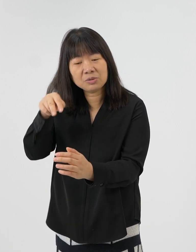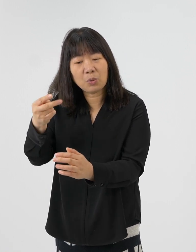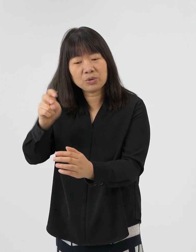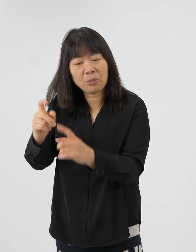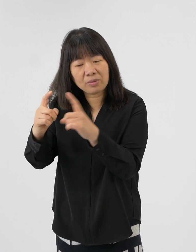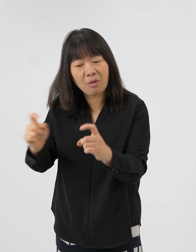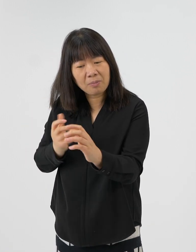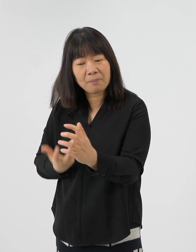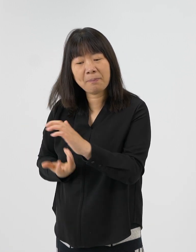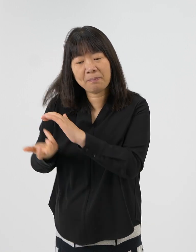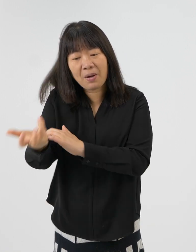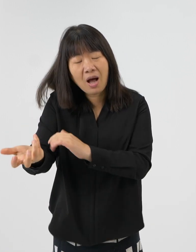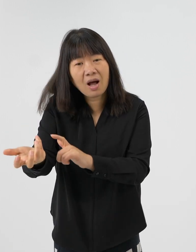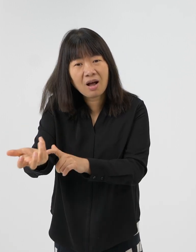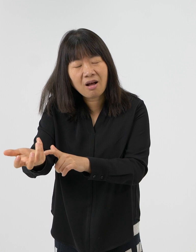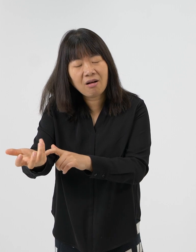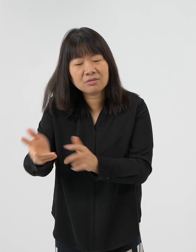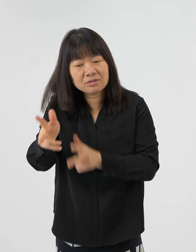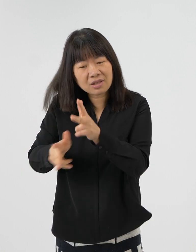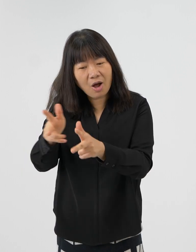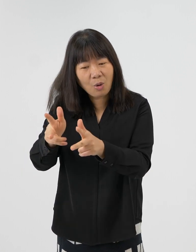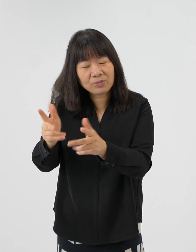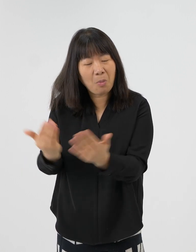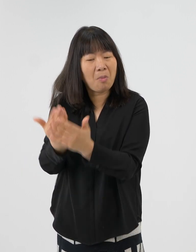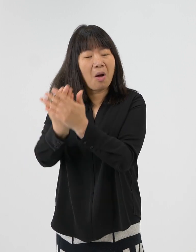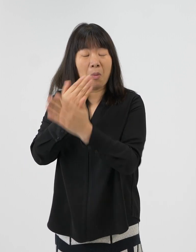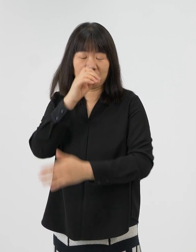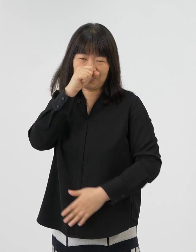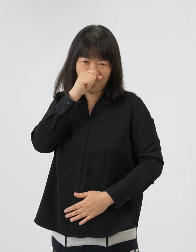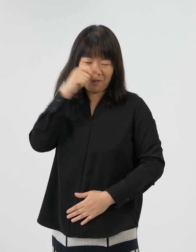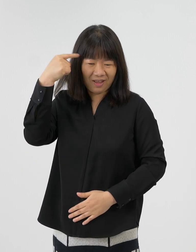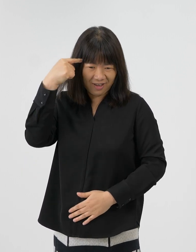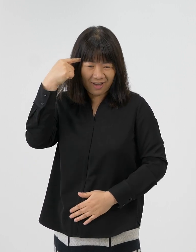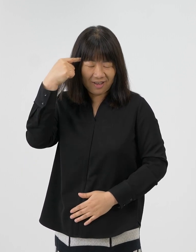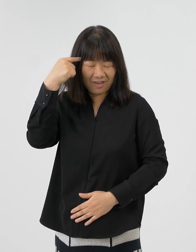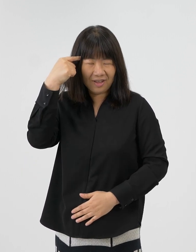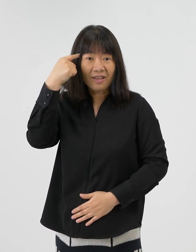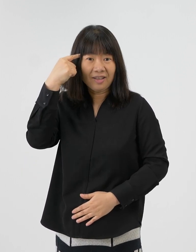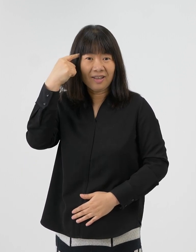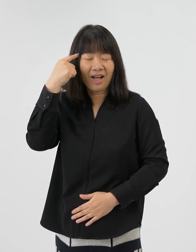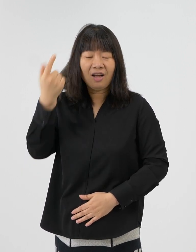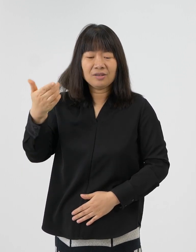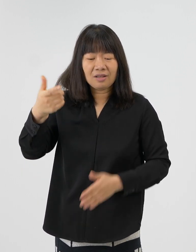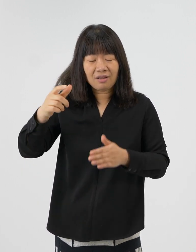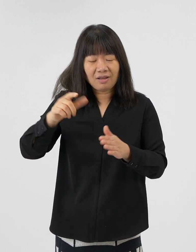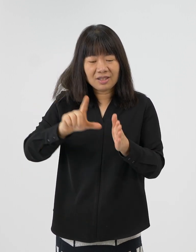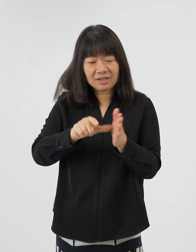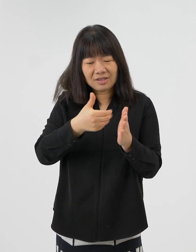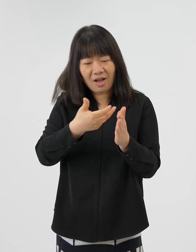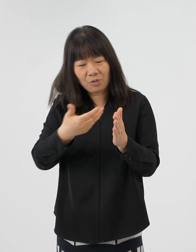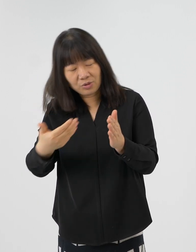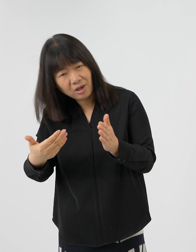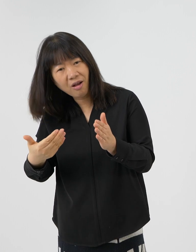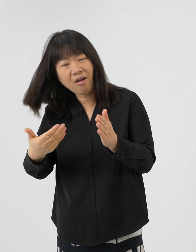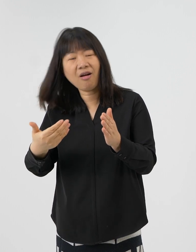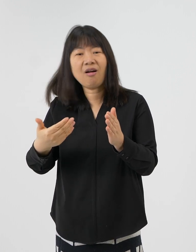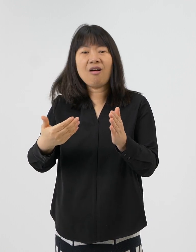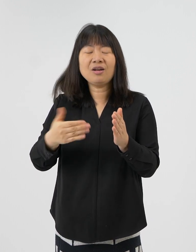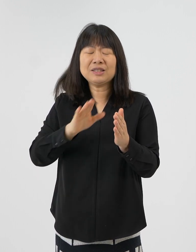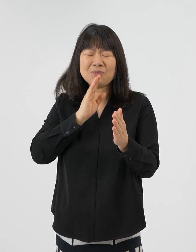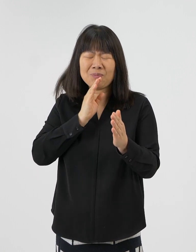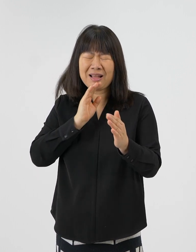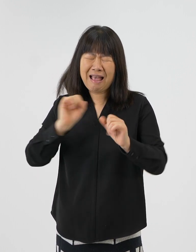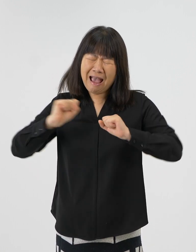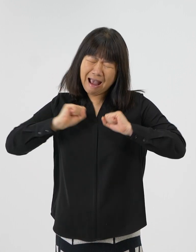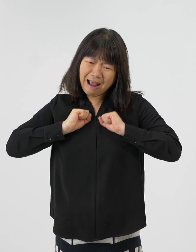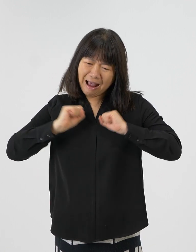들어가 살아요. 근데 세월이 좀 흘러서 또 인생길을 걸어갔겠죠? 그렇게 분투해서